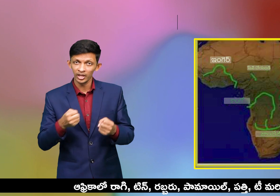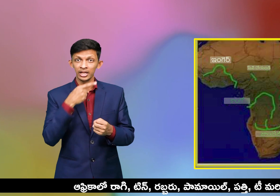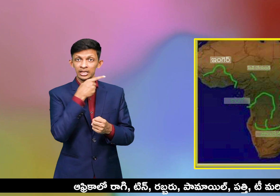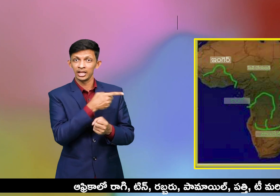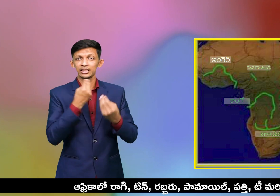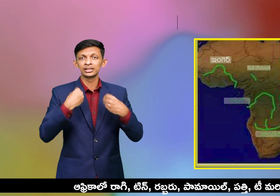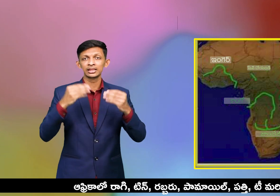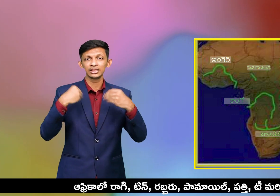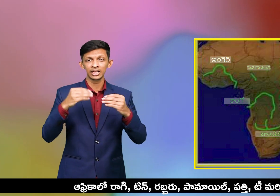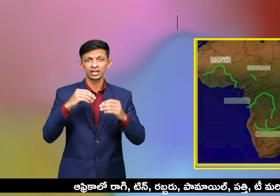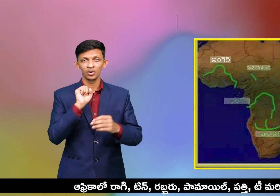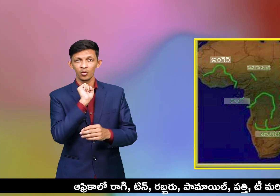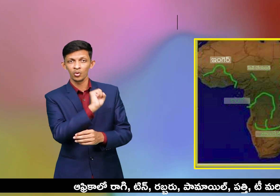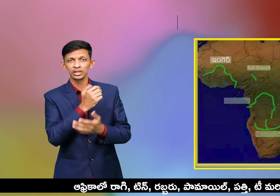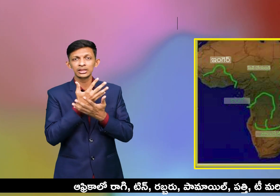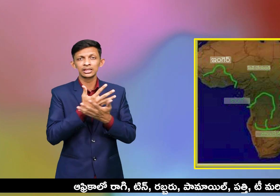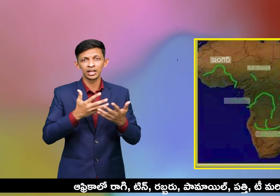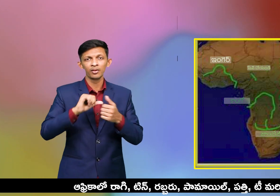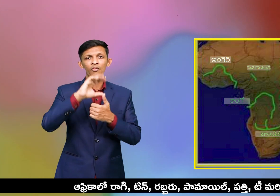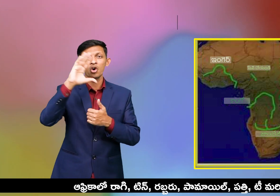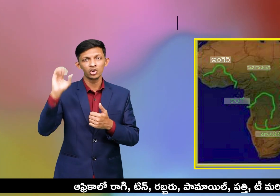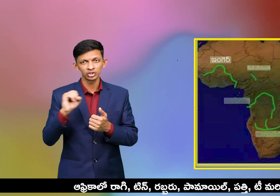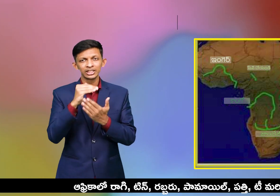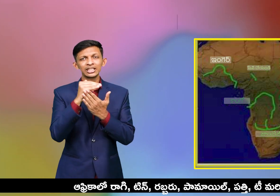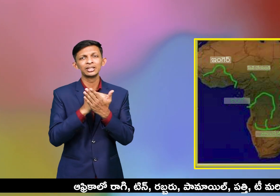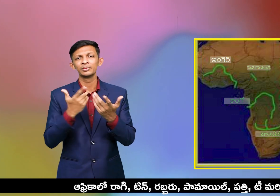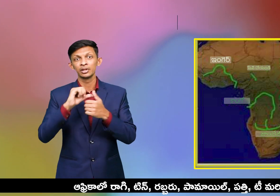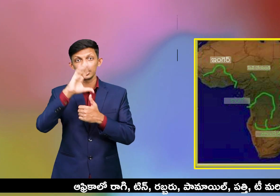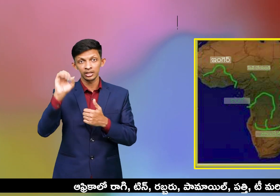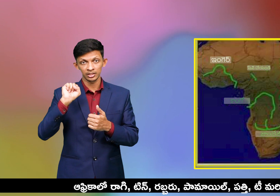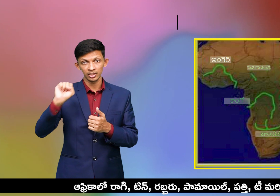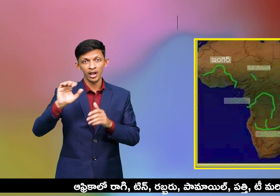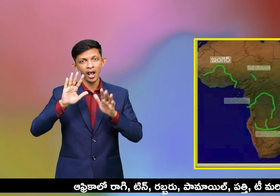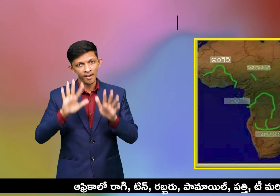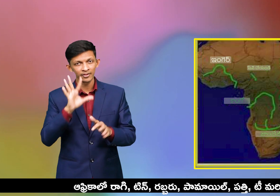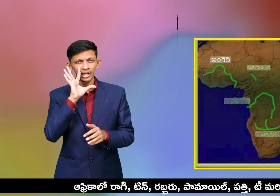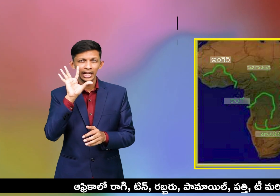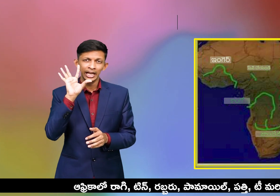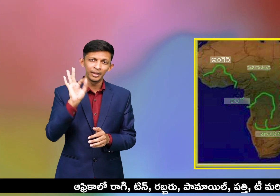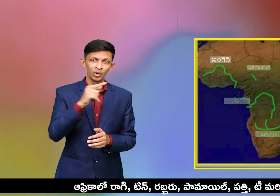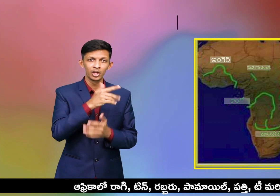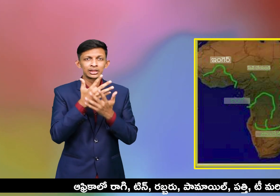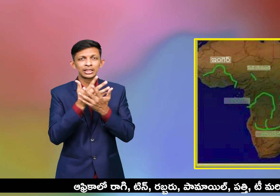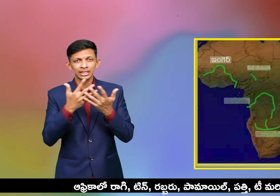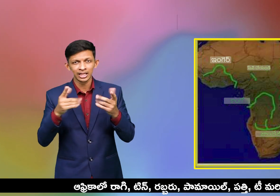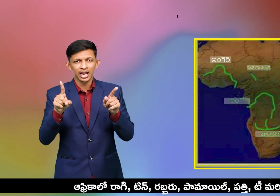ఆఫ్రికాలో రాగి, టిన్, రబ్బరు, ఫామ్ ఆయిల్, పత్తి, టీ మరియు కోకో